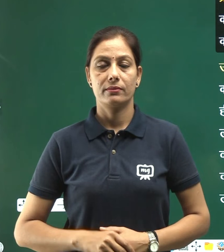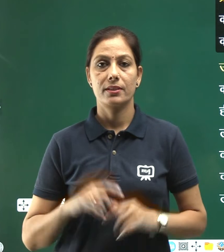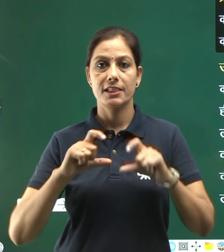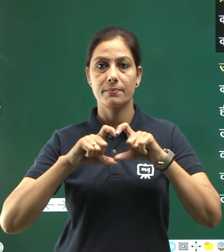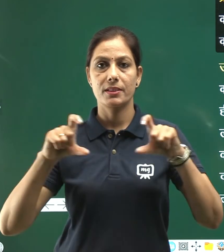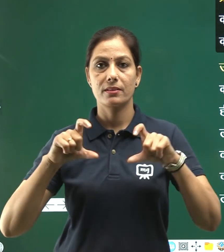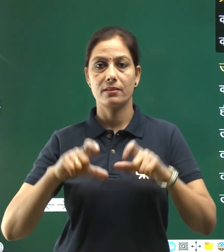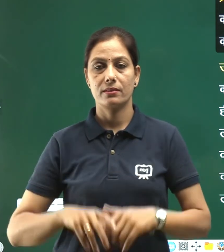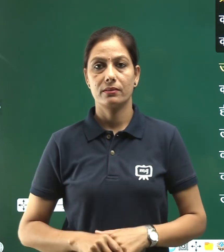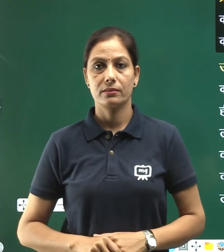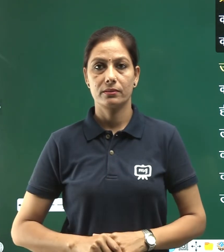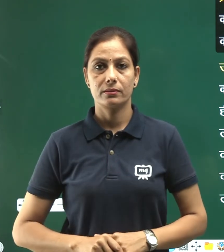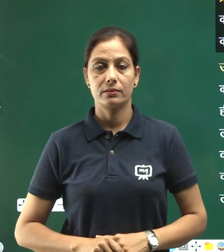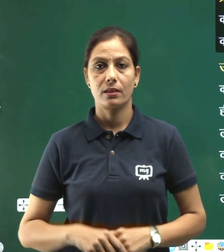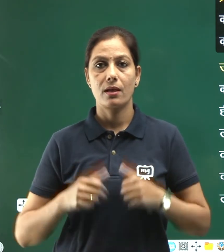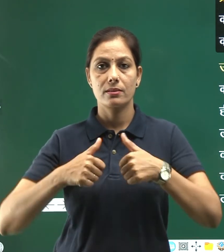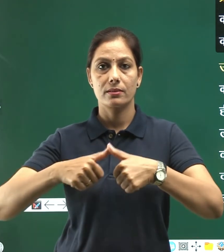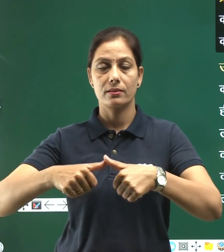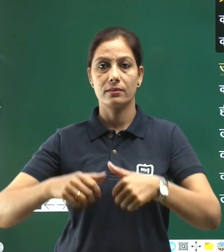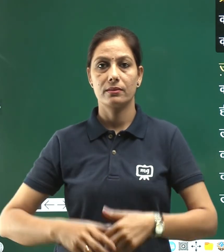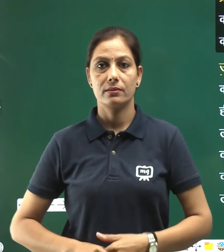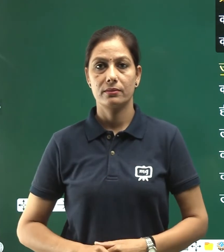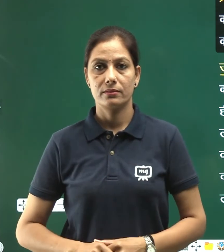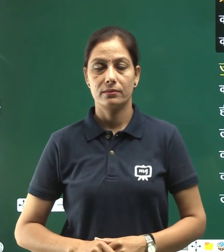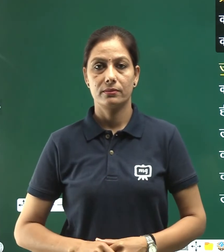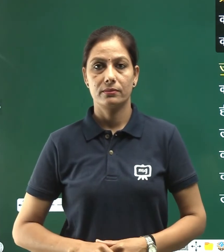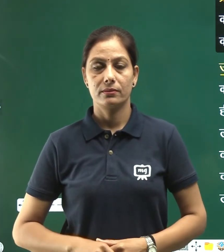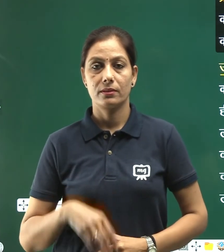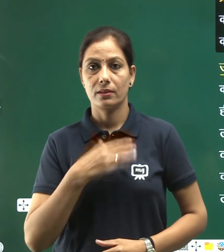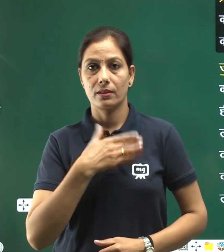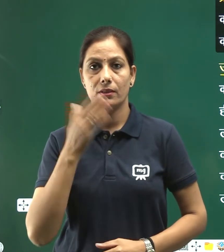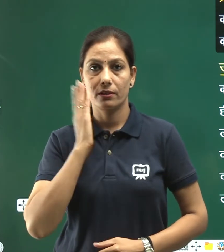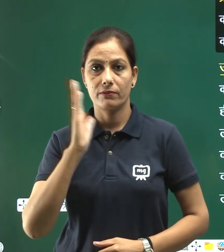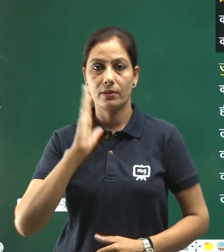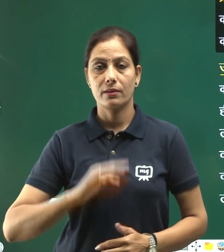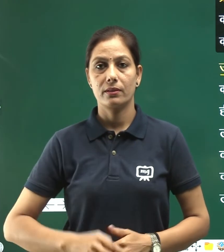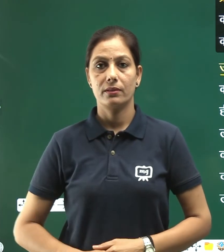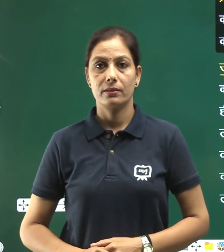स्पष्ट करें। उत्तर, यह कविता